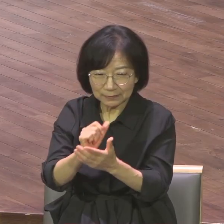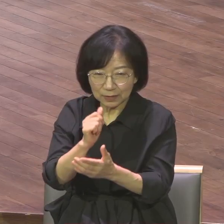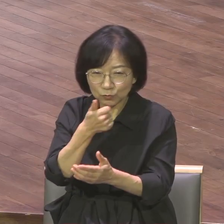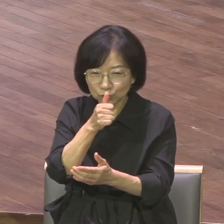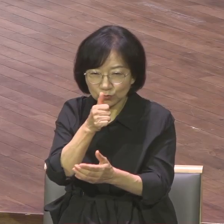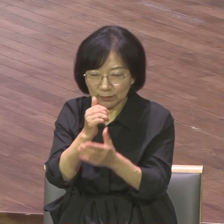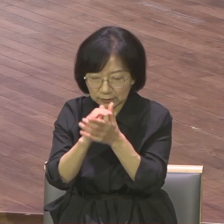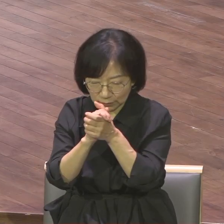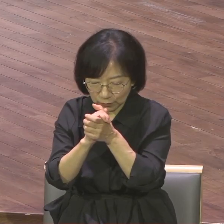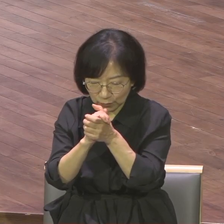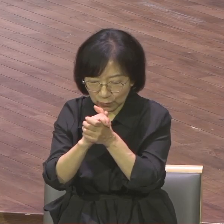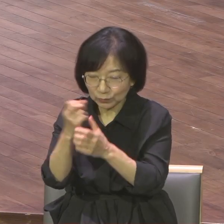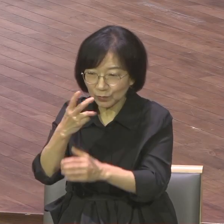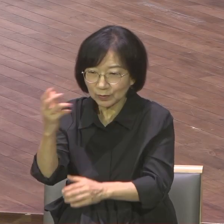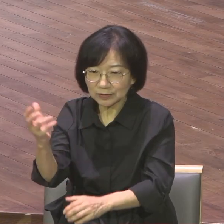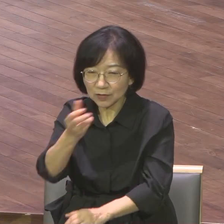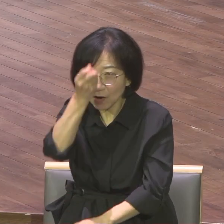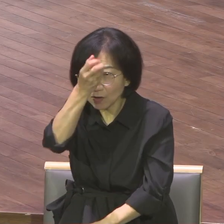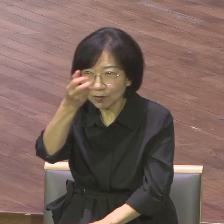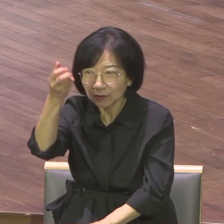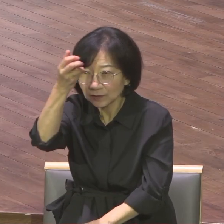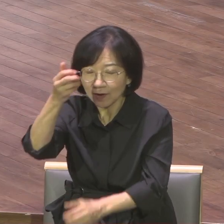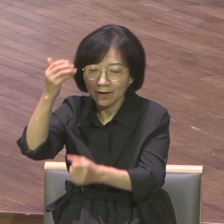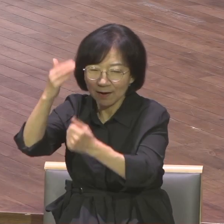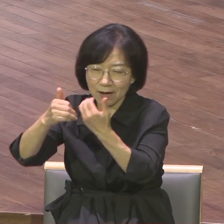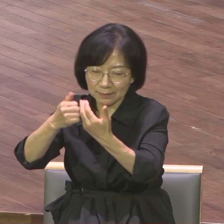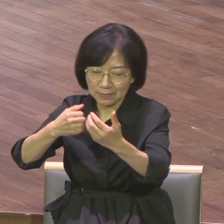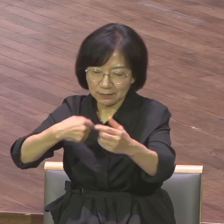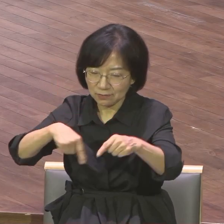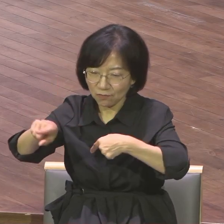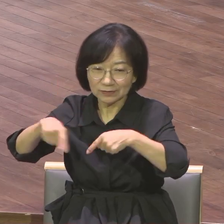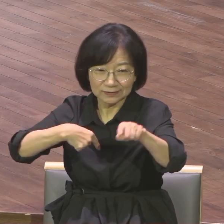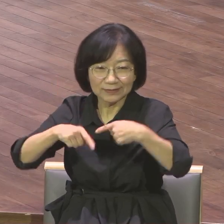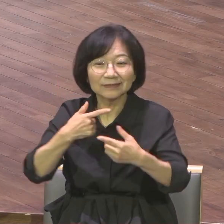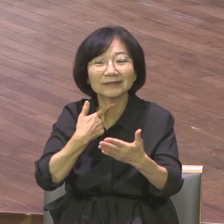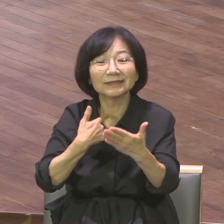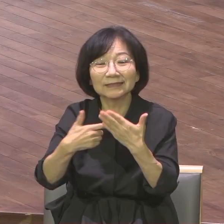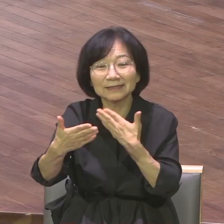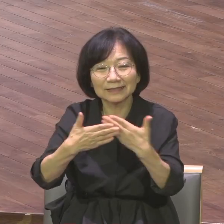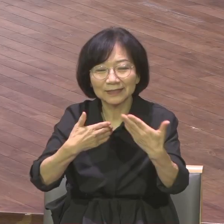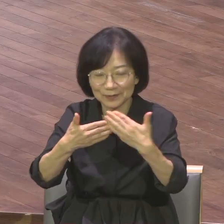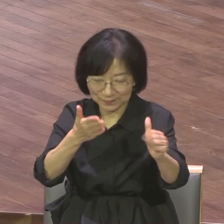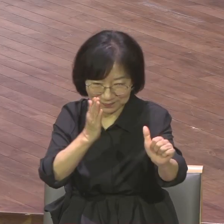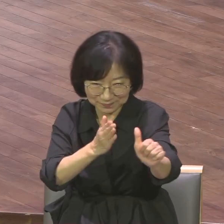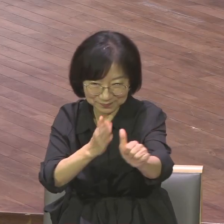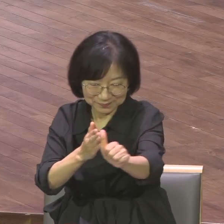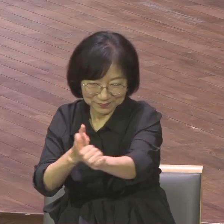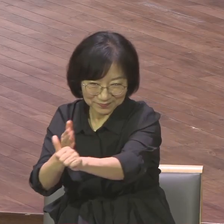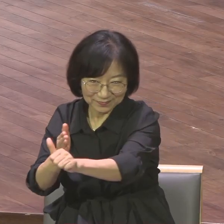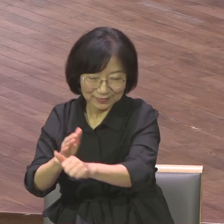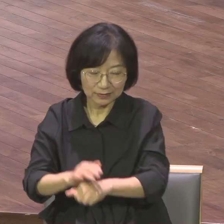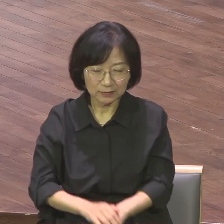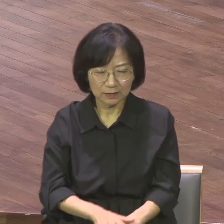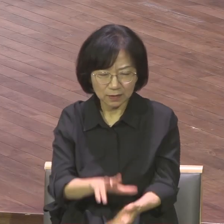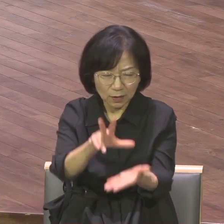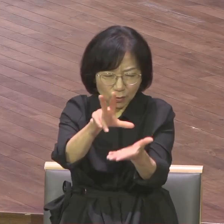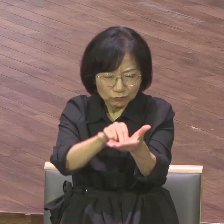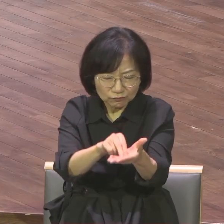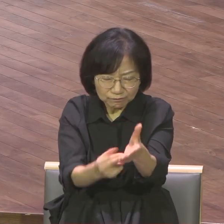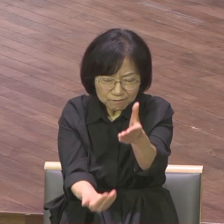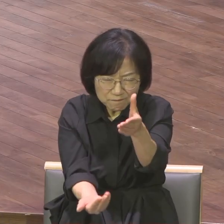역사를 체험하는 삶을 살자. 사실 문제가 올 때